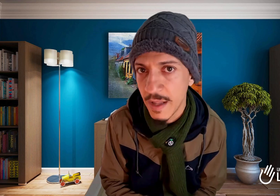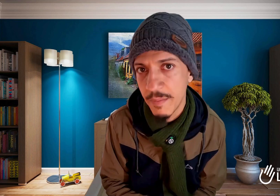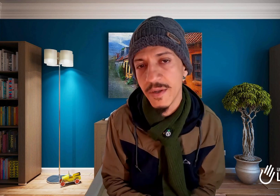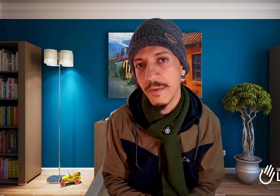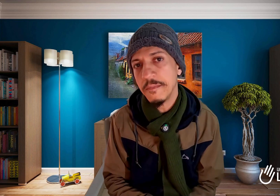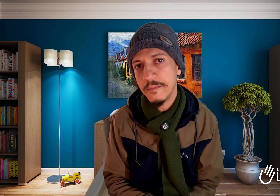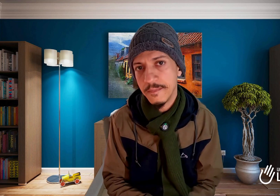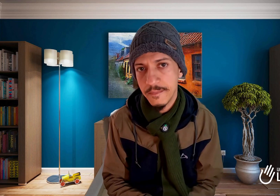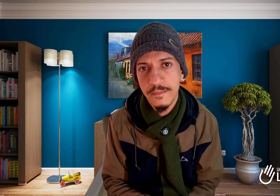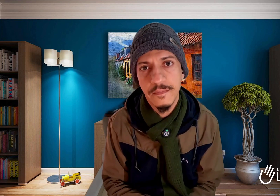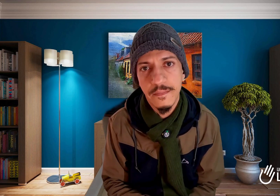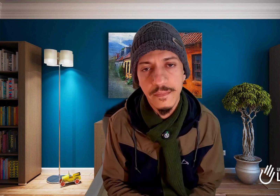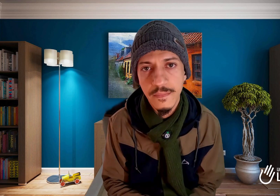não.